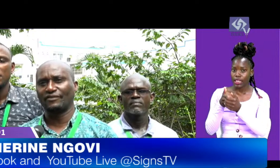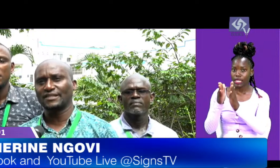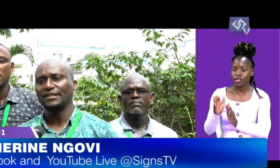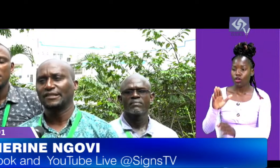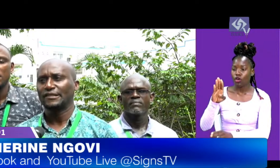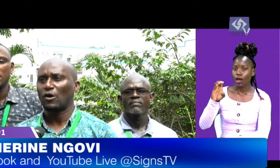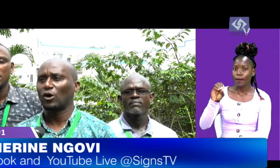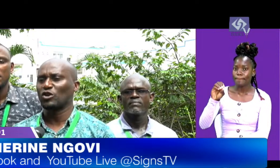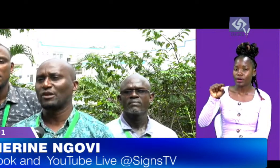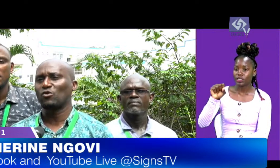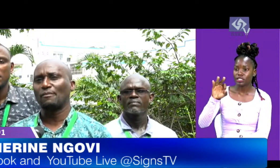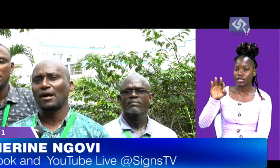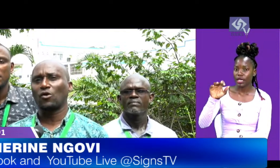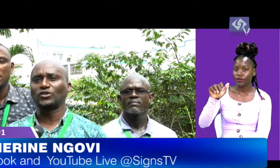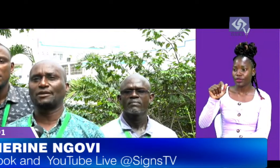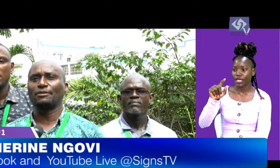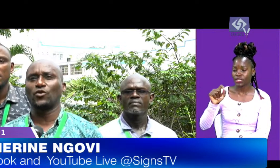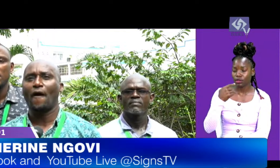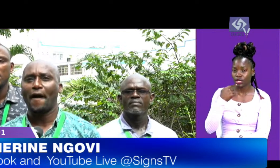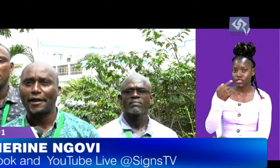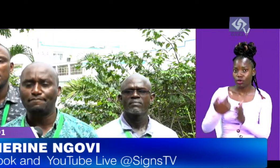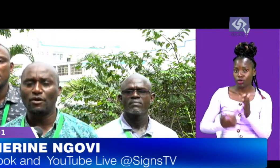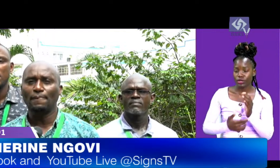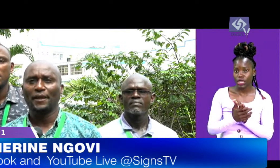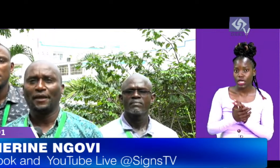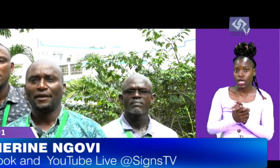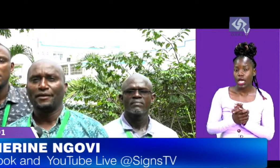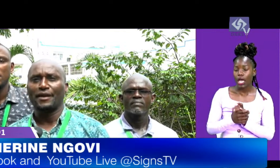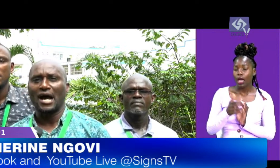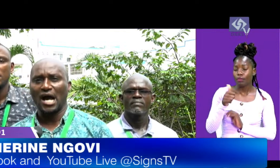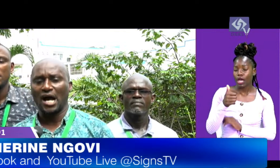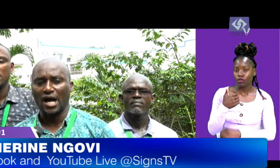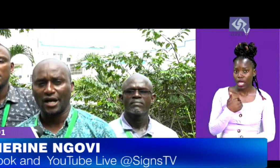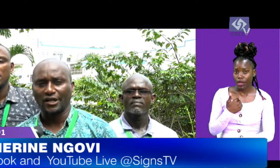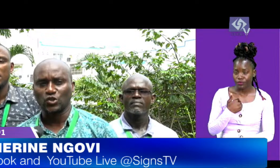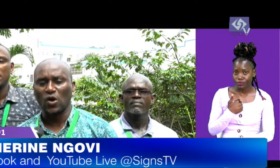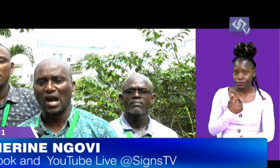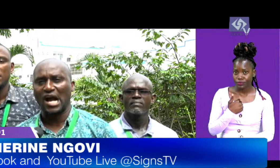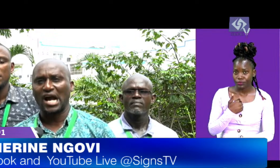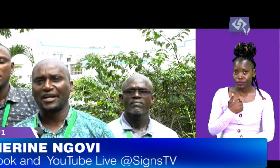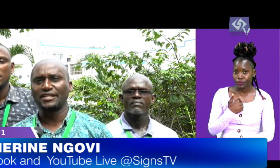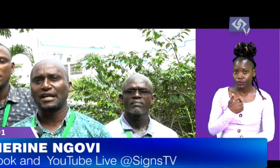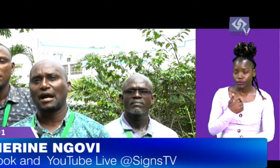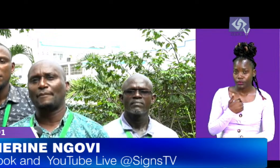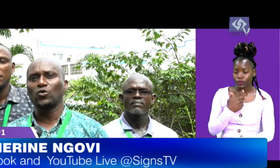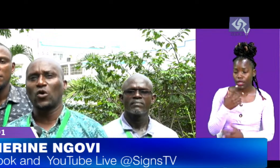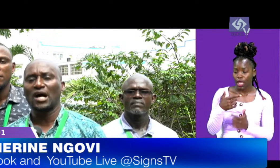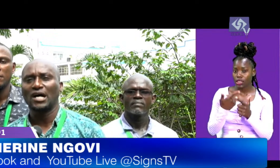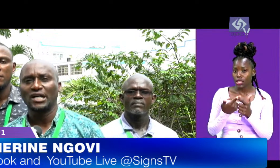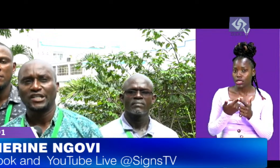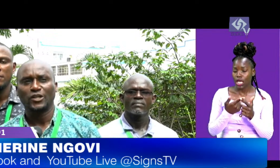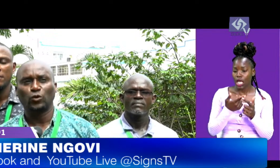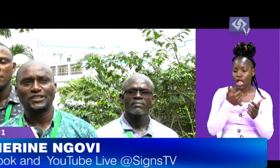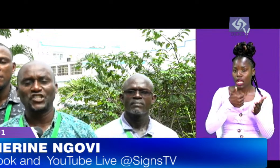CFS na wakatuambia kwamba container bado ipo, na tukaandika barua ya